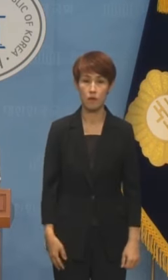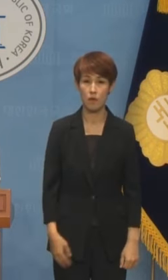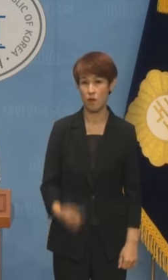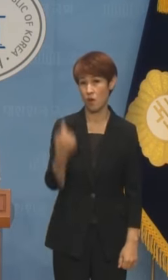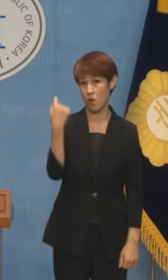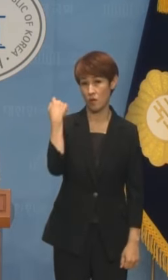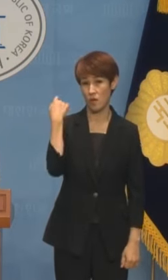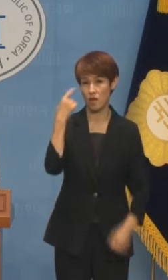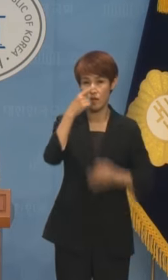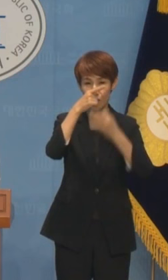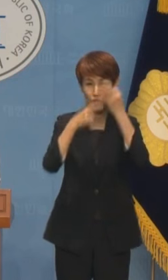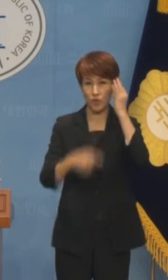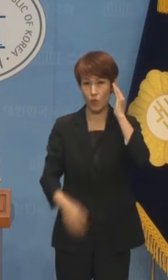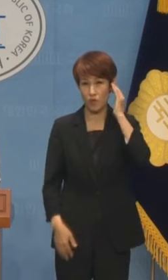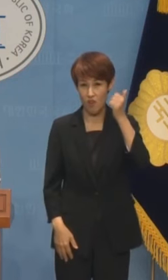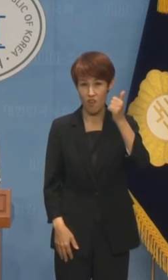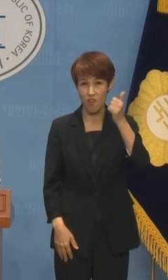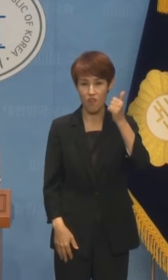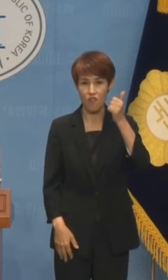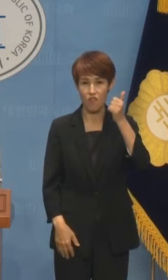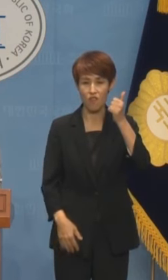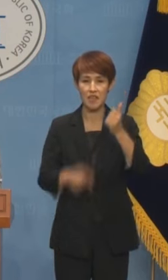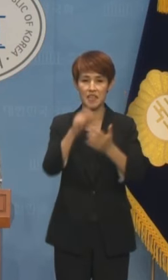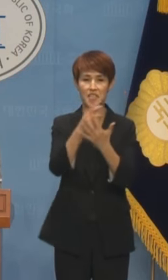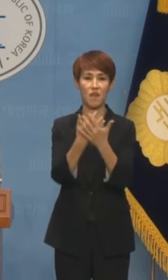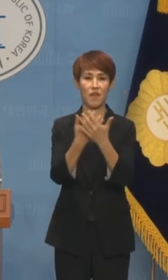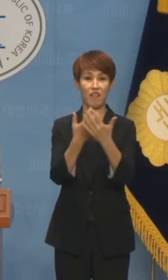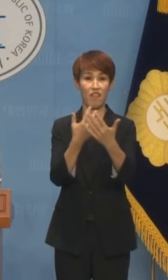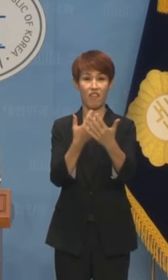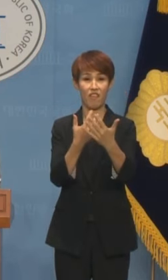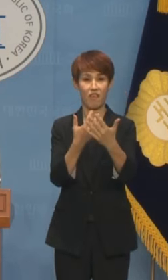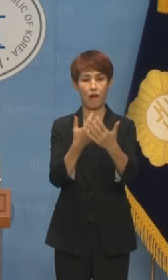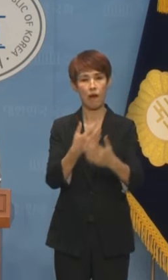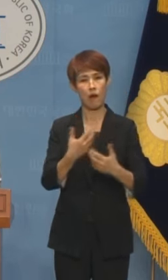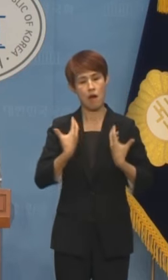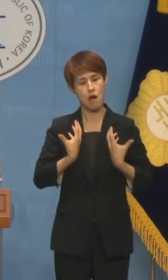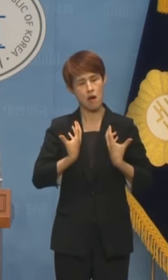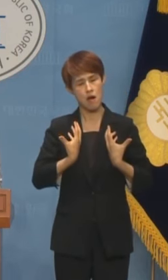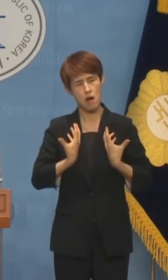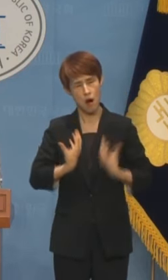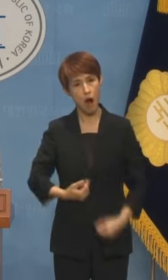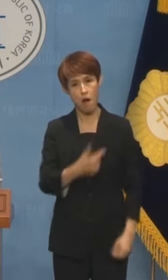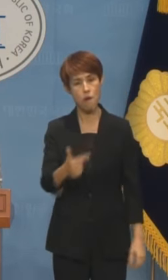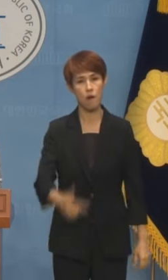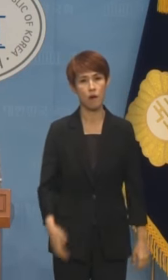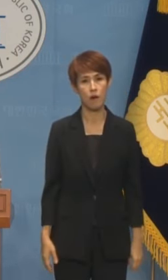어제 윤석열 대통령의 취임 2주년 기자회견은 절망만 안겼습니다.